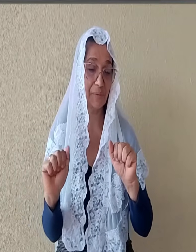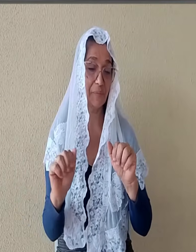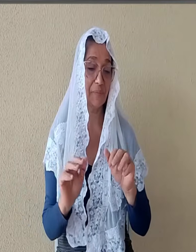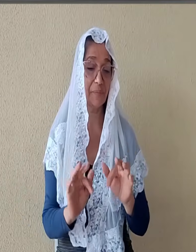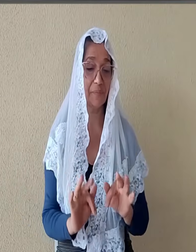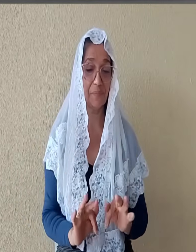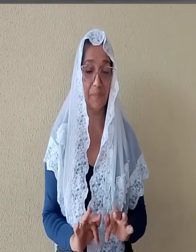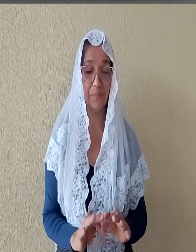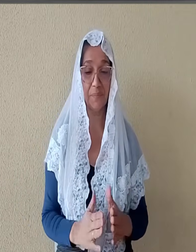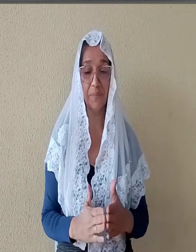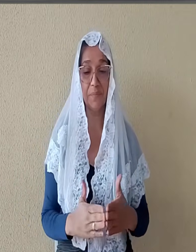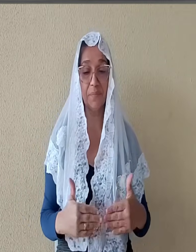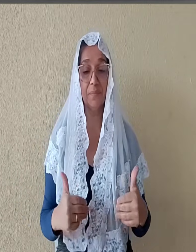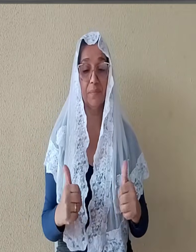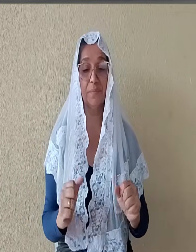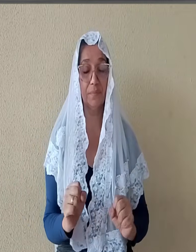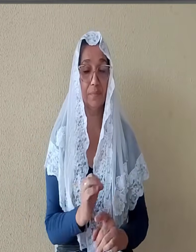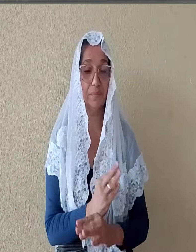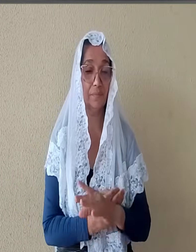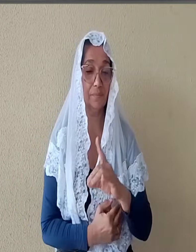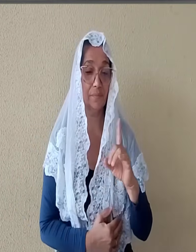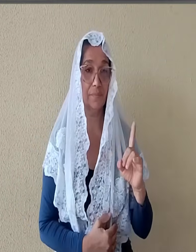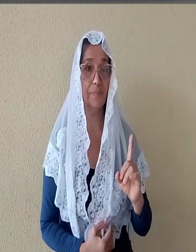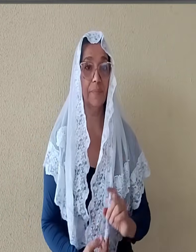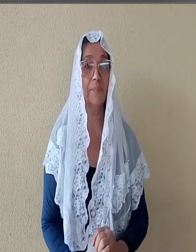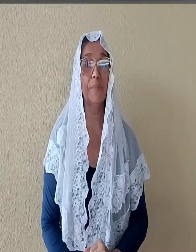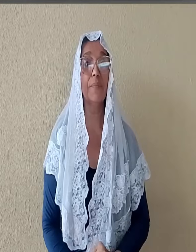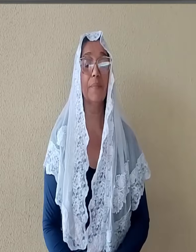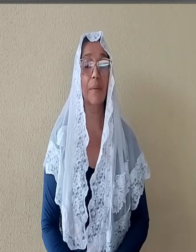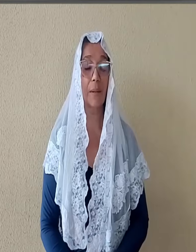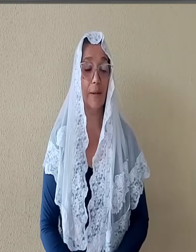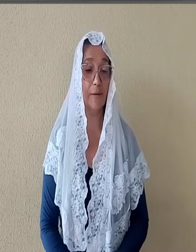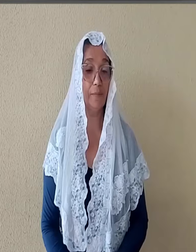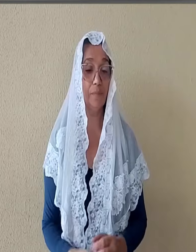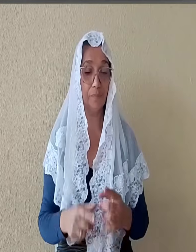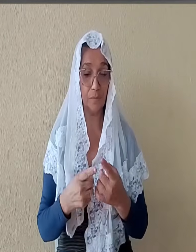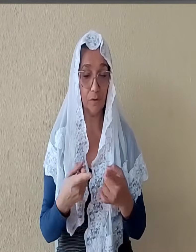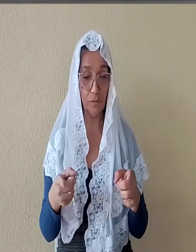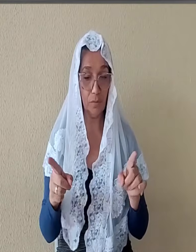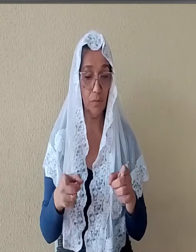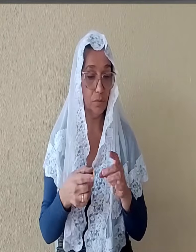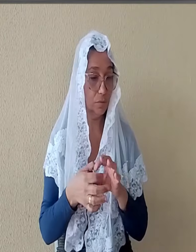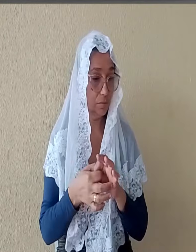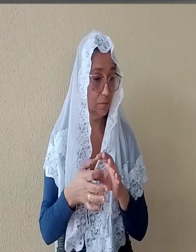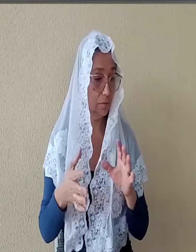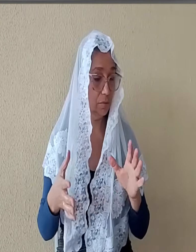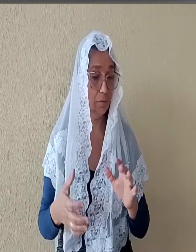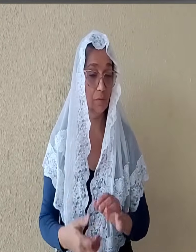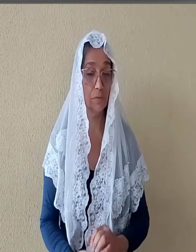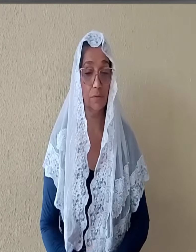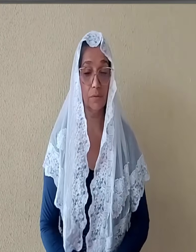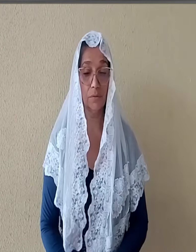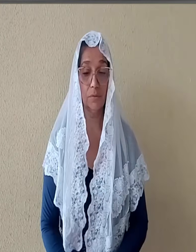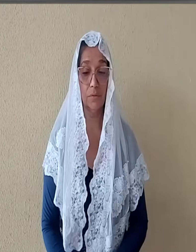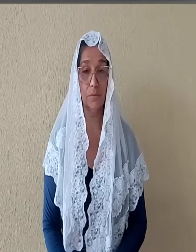Aleluia, Senhor. Vamos na comunhão, quem tem outro hino pode chamar. Glória a Deus.